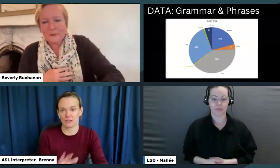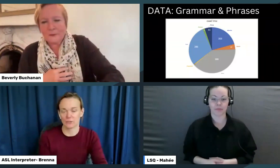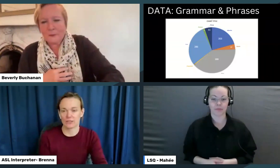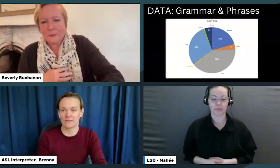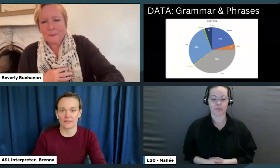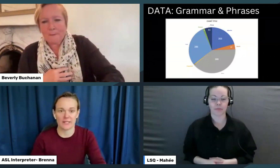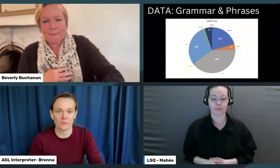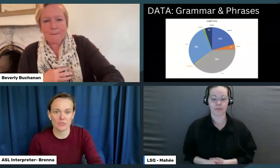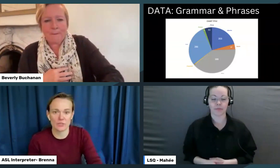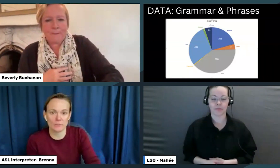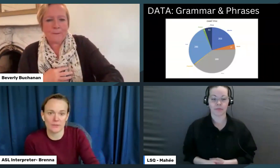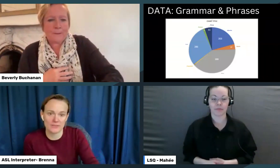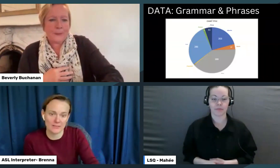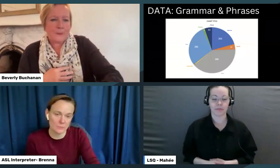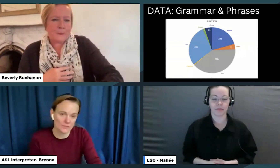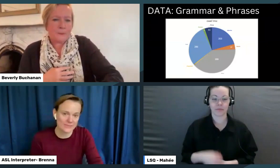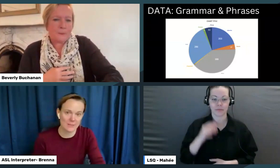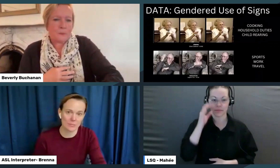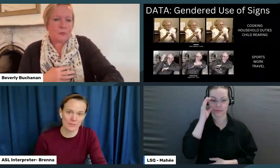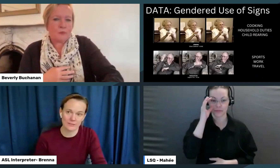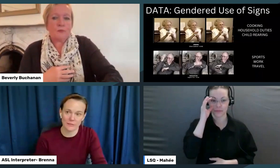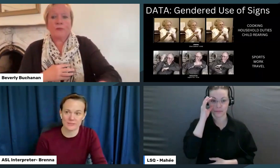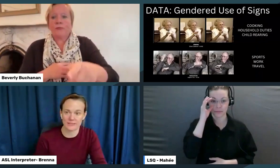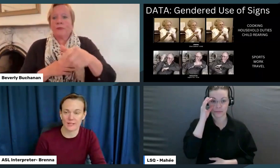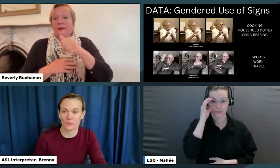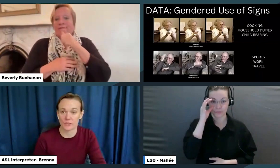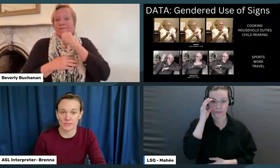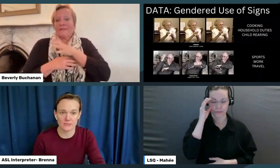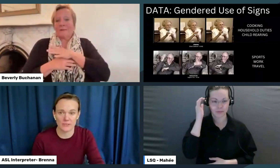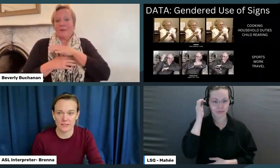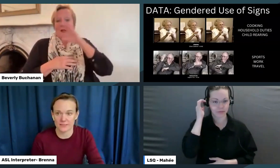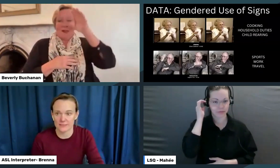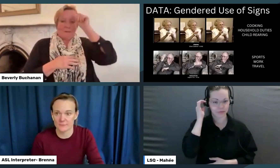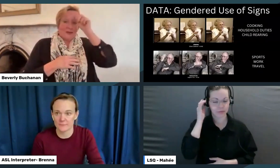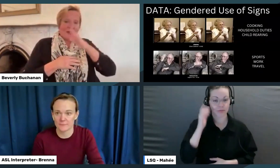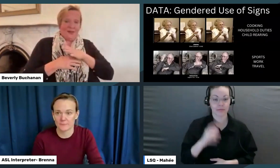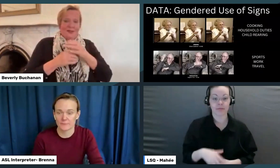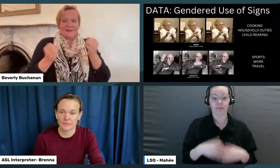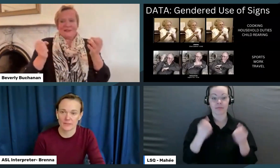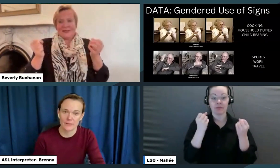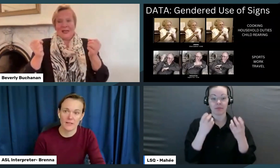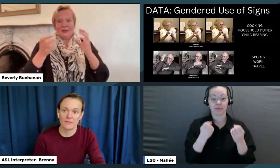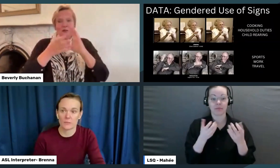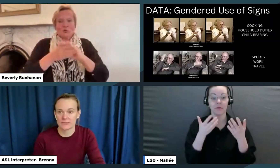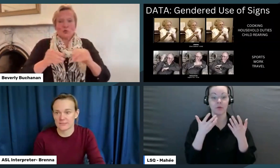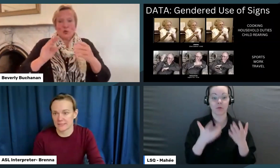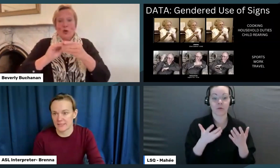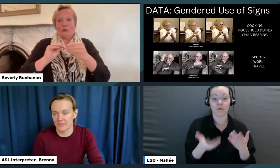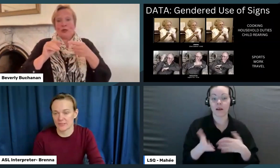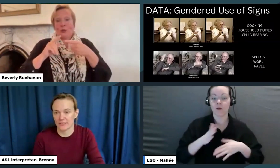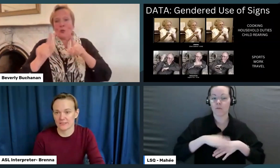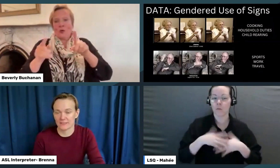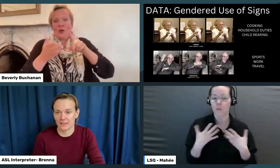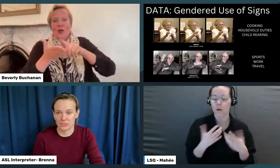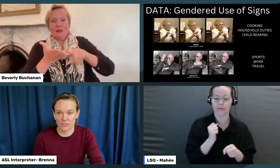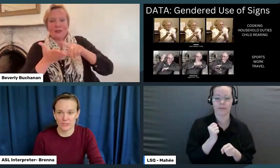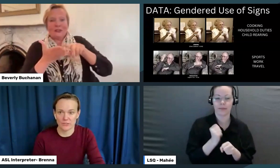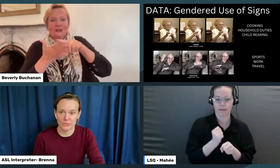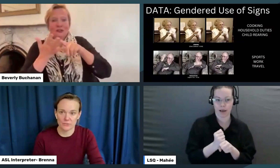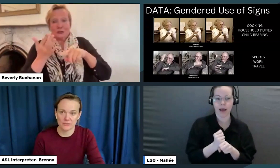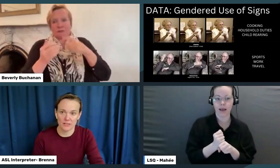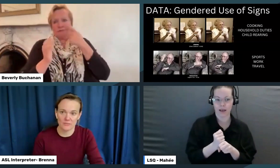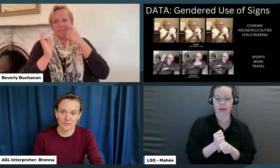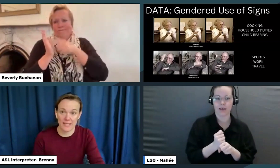intégrés dans la langue, mais ce n'est pas séparé en catégories selon les signes. Il y avait une